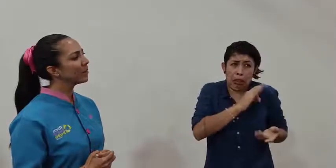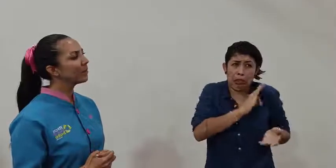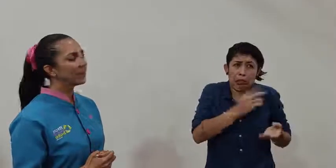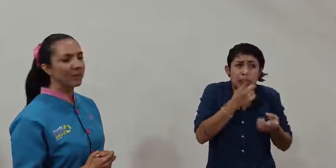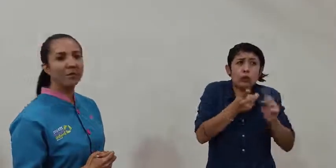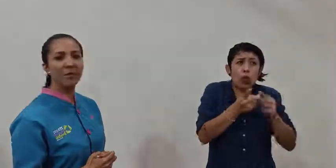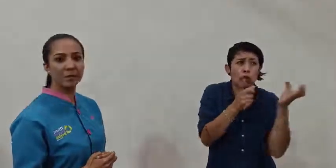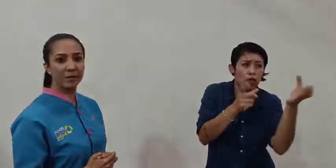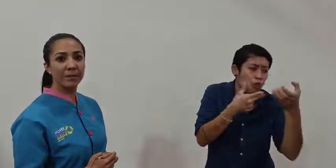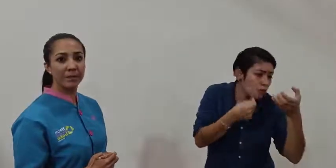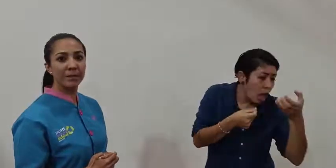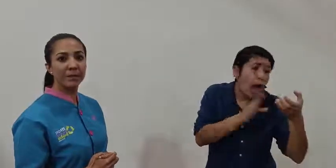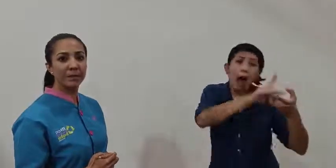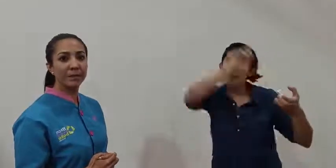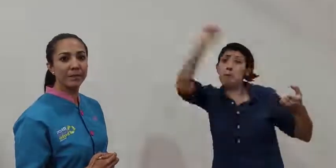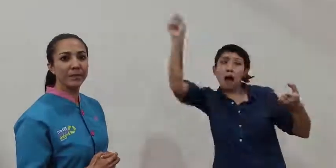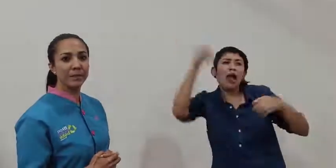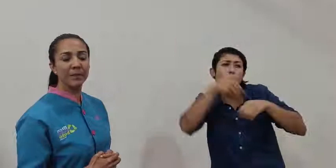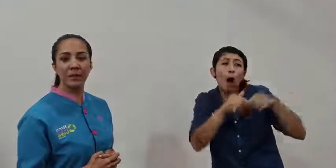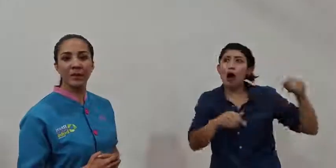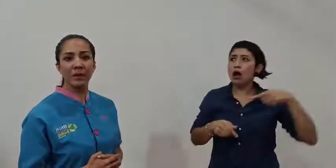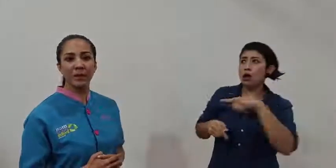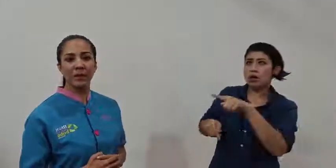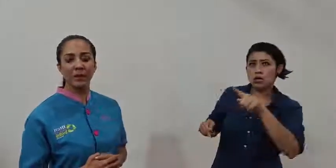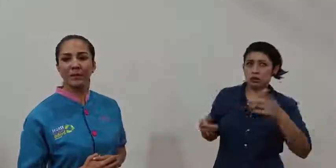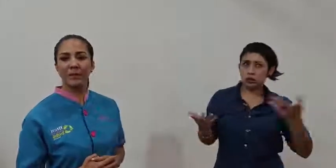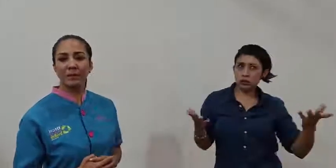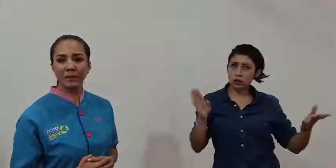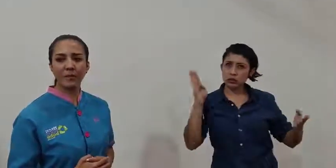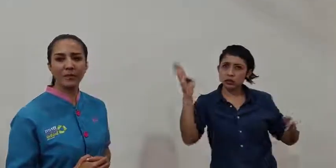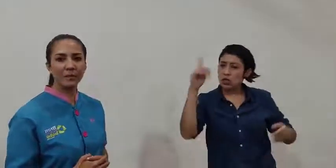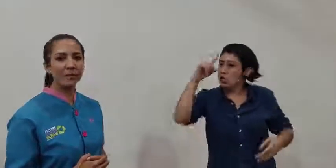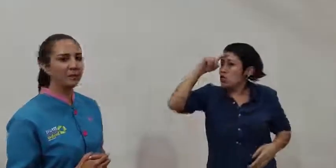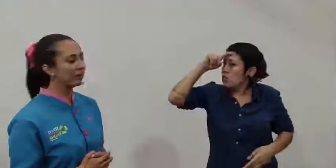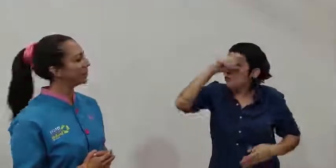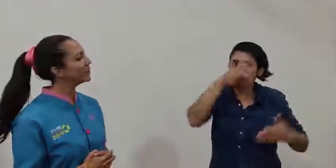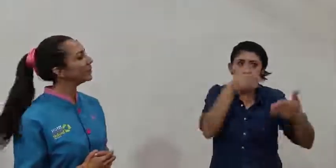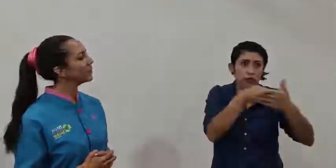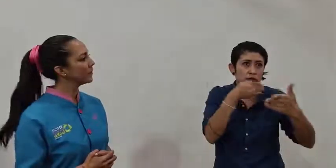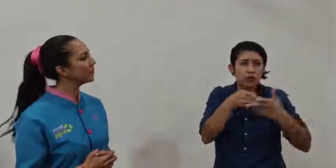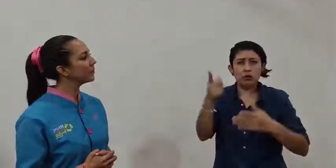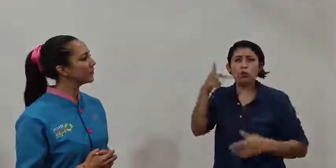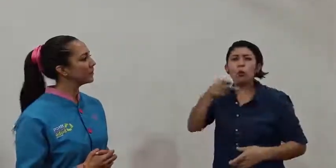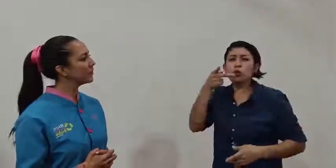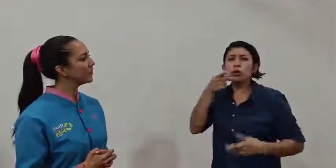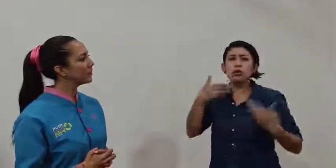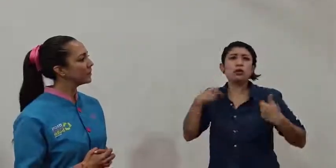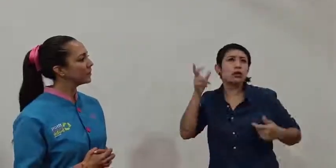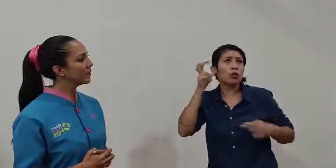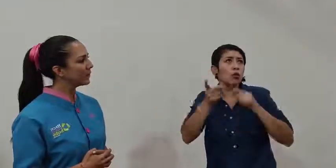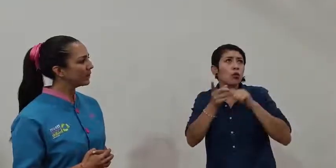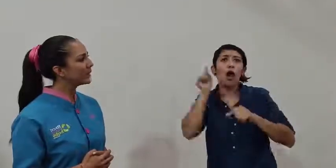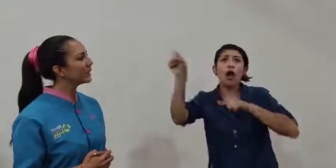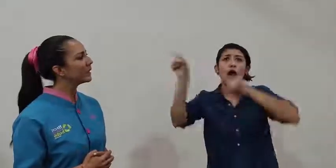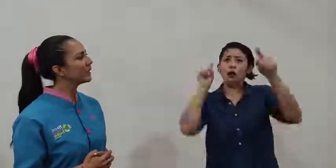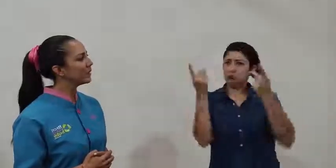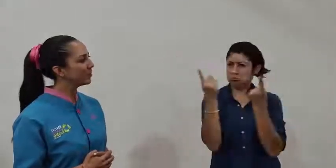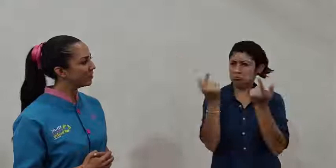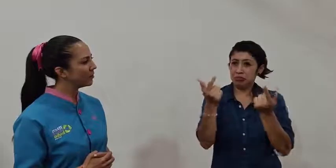experiencia en el ISSSTE. Yo, para hacer simplemente una cita en el ISSSTE fue súper difícil, muchos obstáculos,